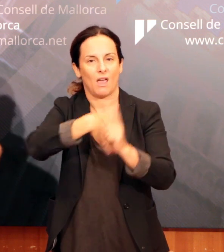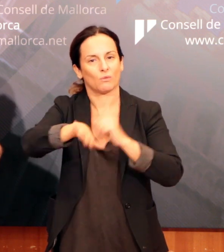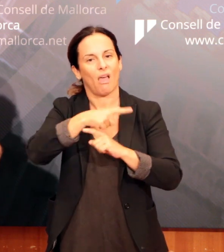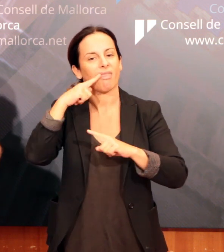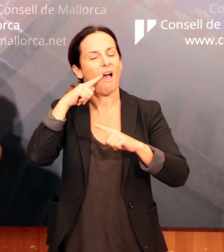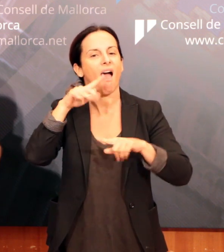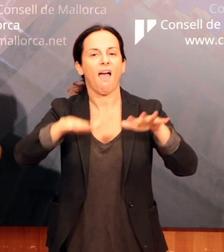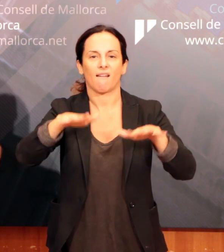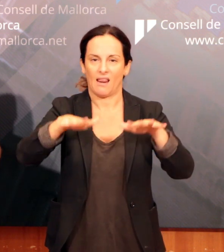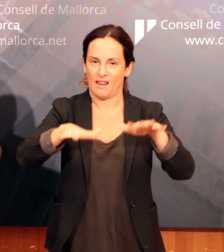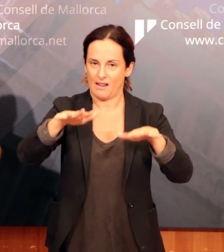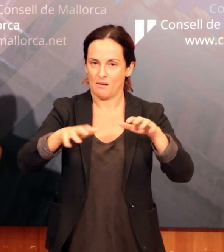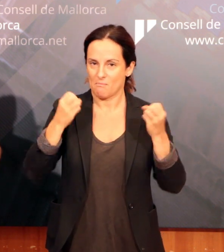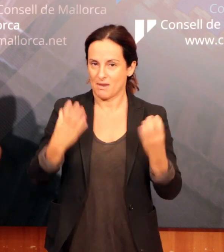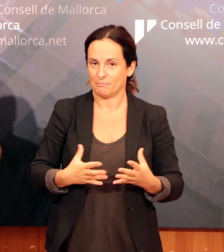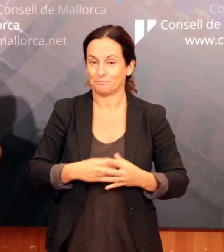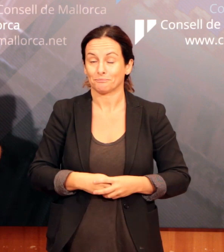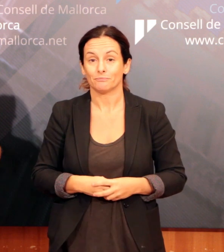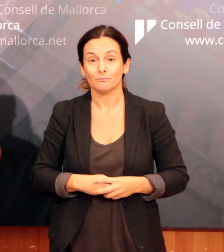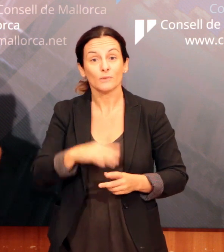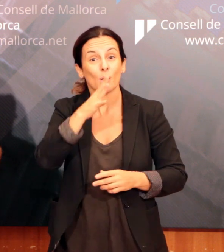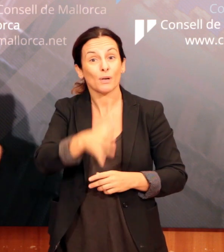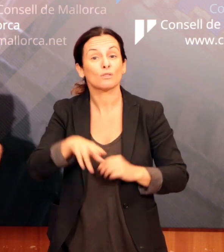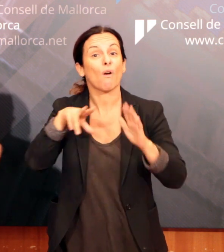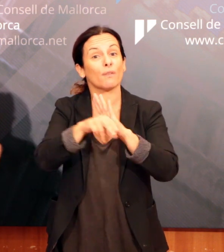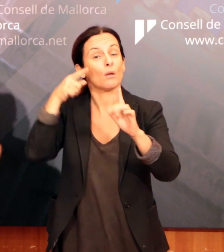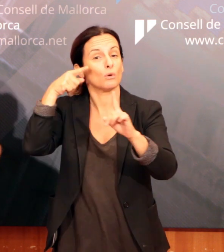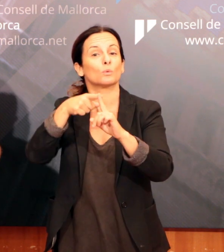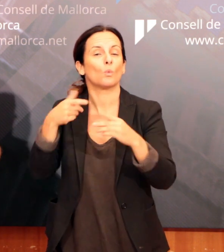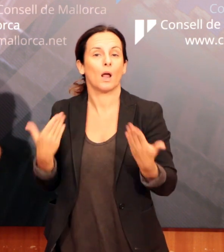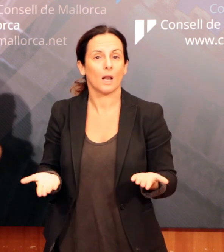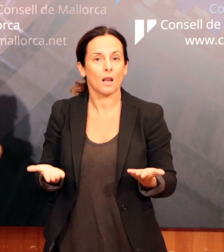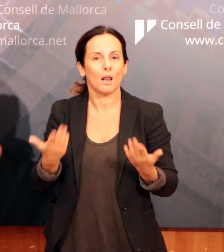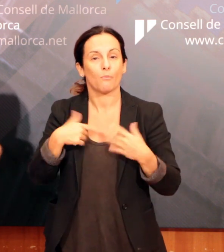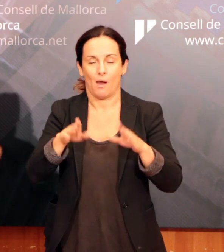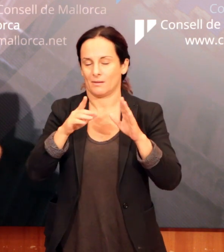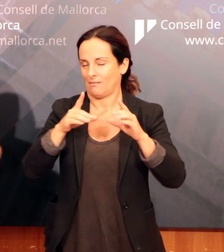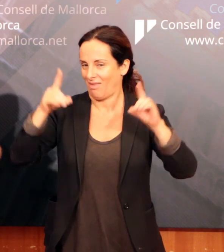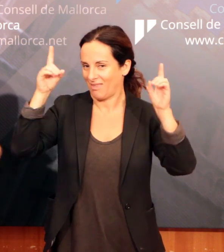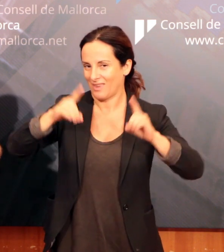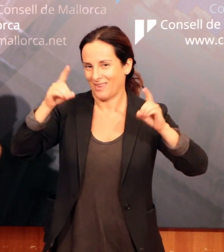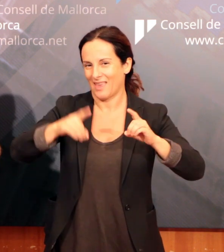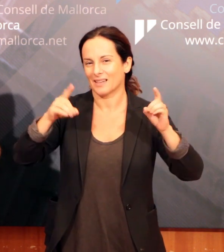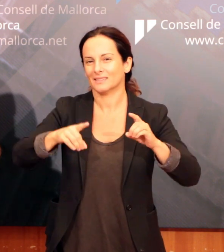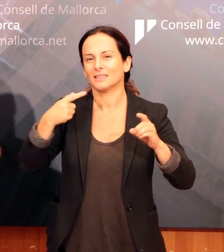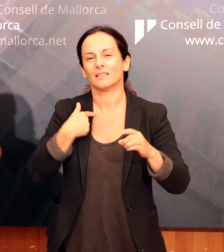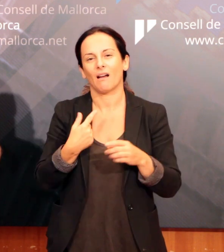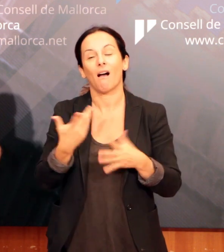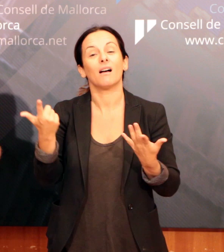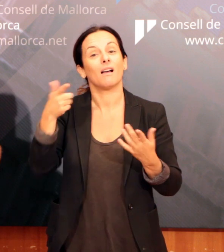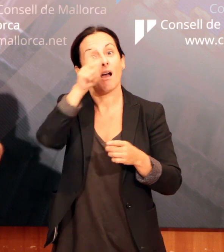Per això és que en aquest vídeo el proponem d'una manera molt didàctica, amb testimonis i